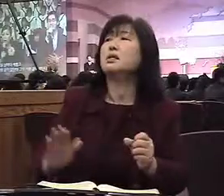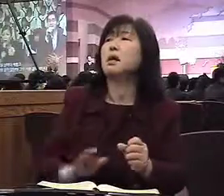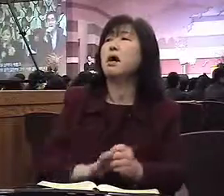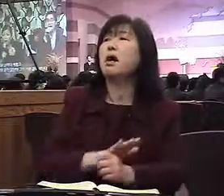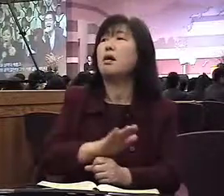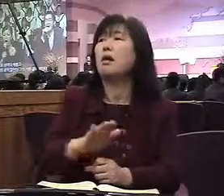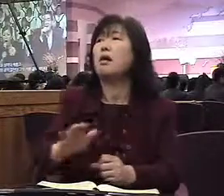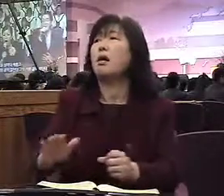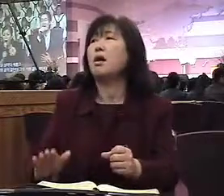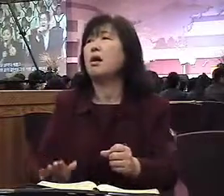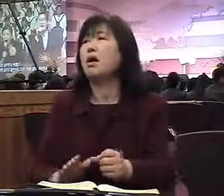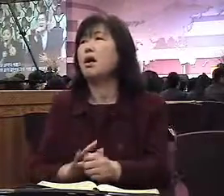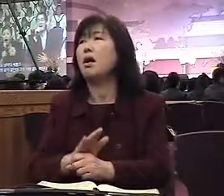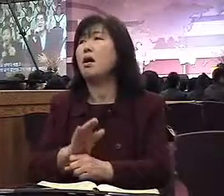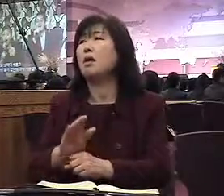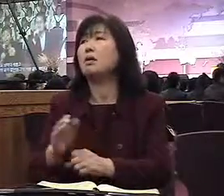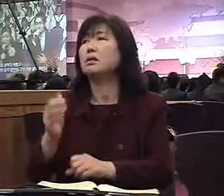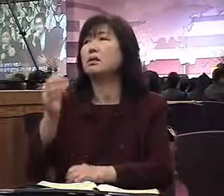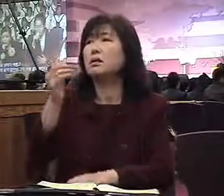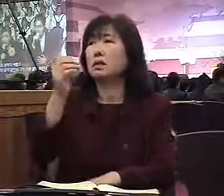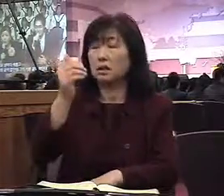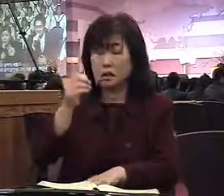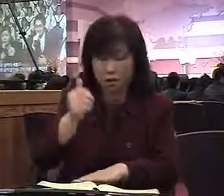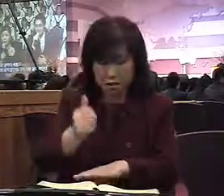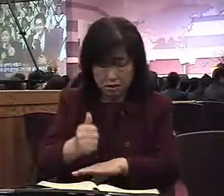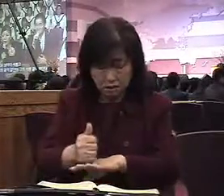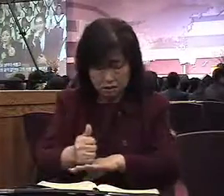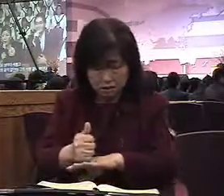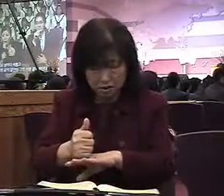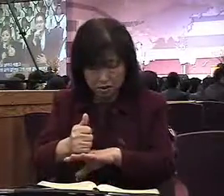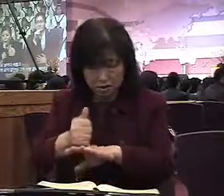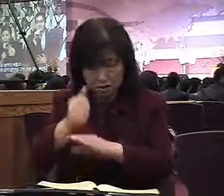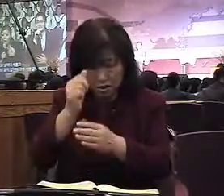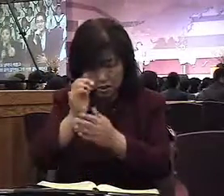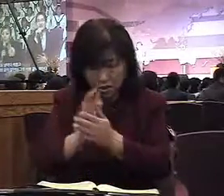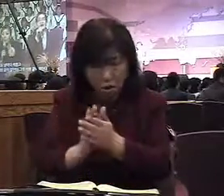그의 사랑 끝이